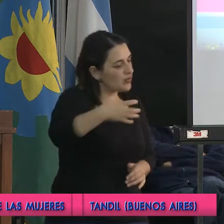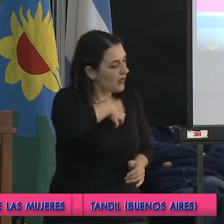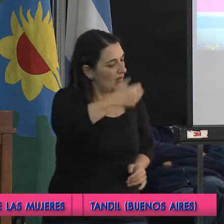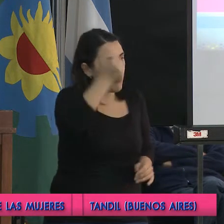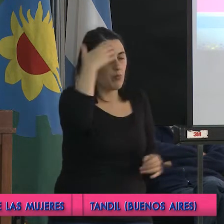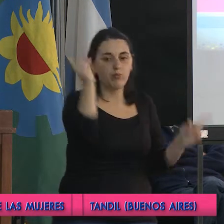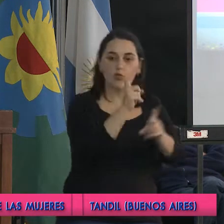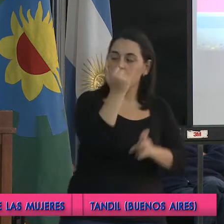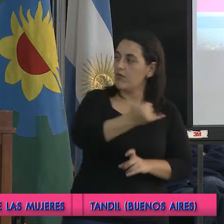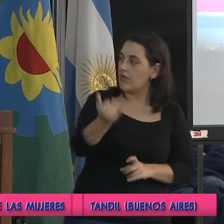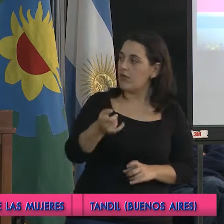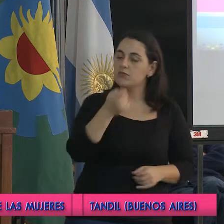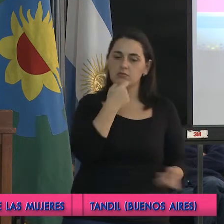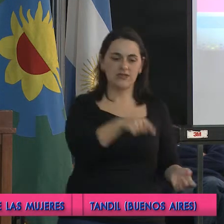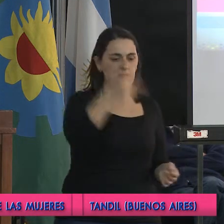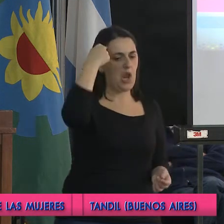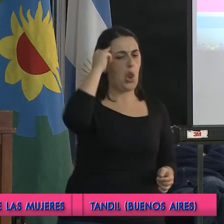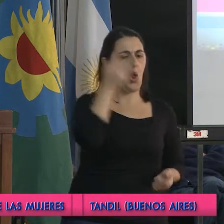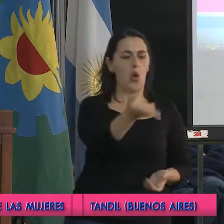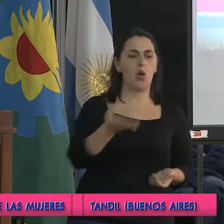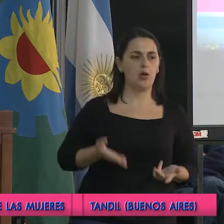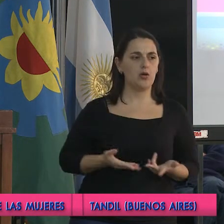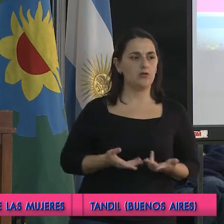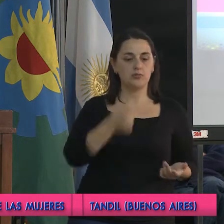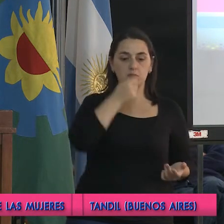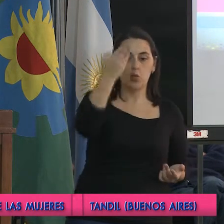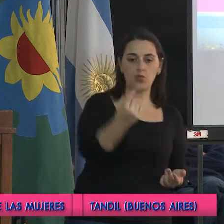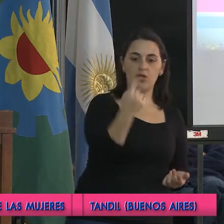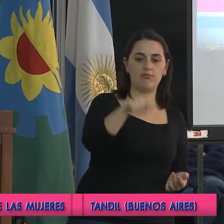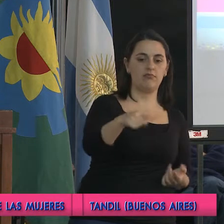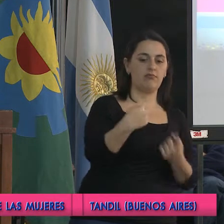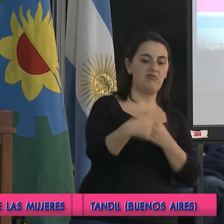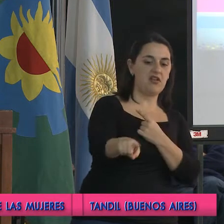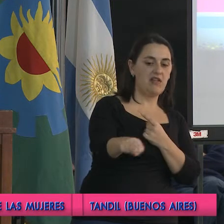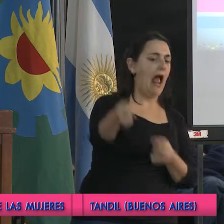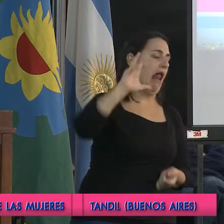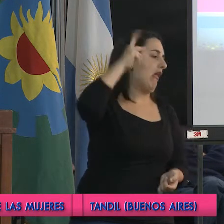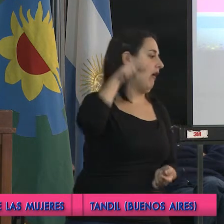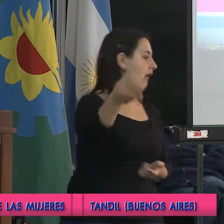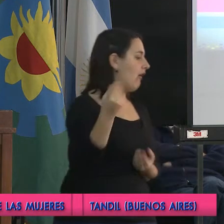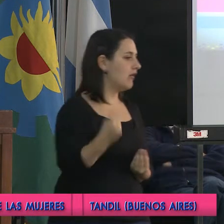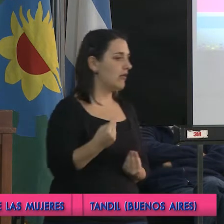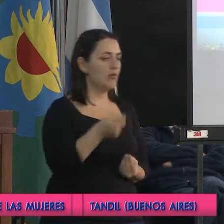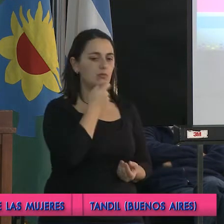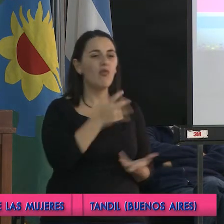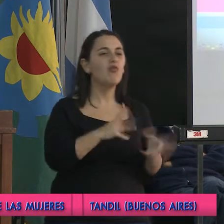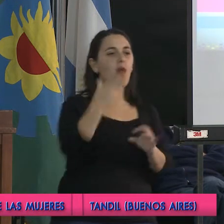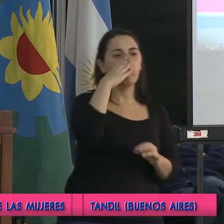de decirle loco al que hace algo distinto a lo que hago yo, o